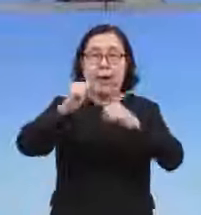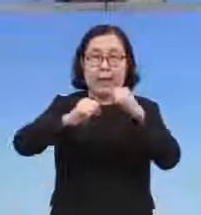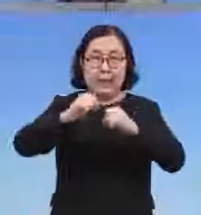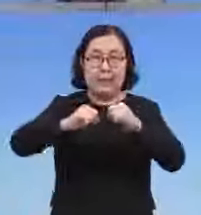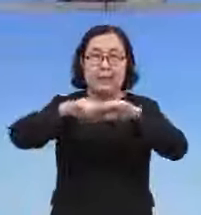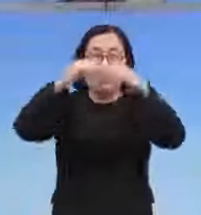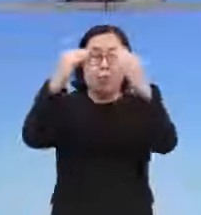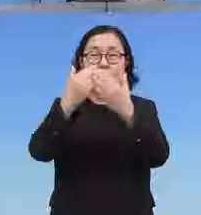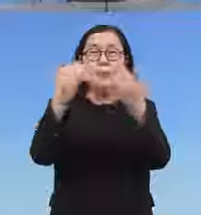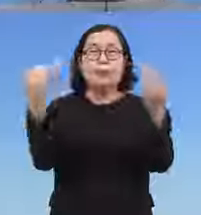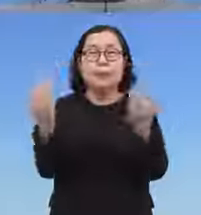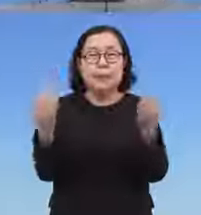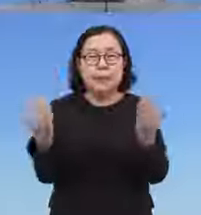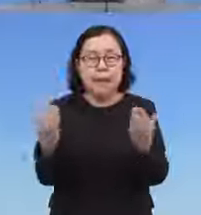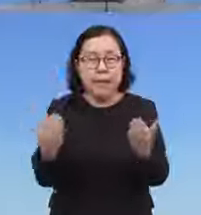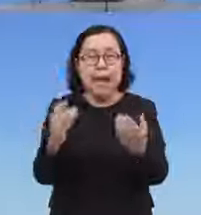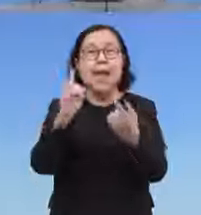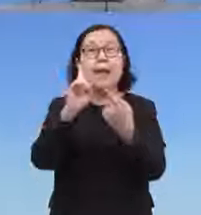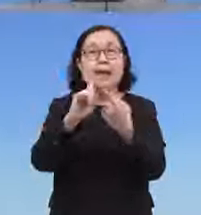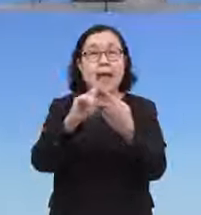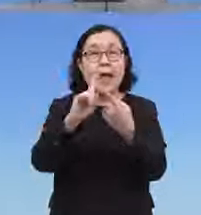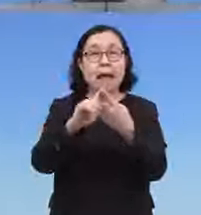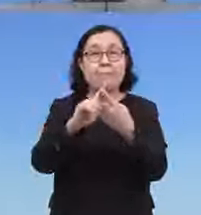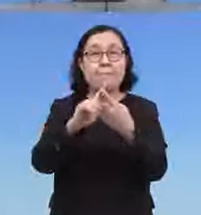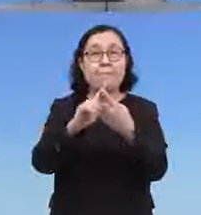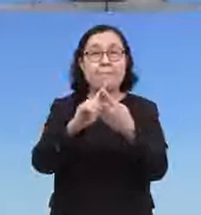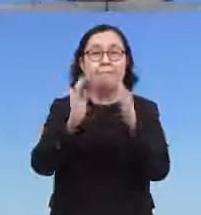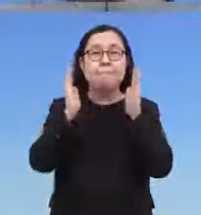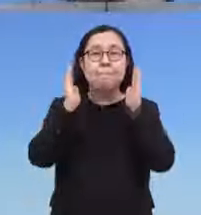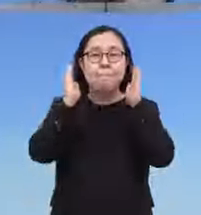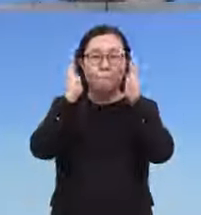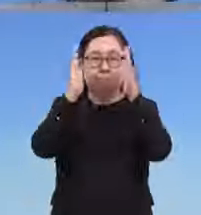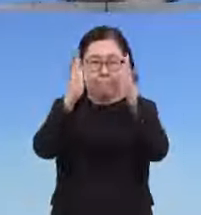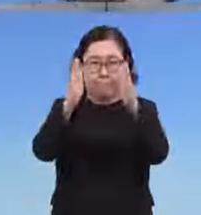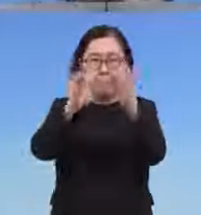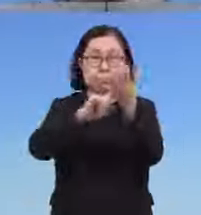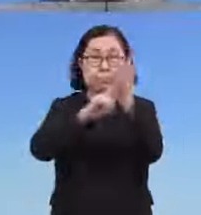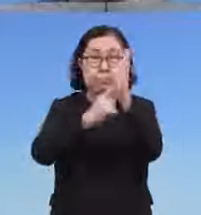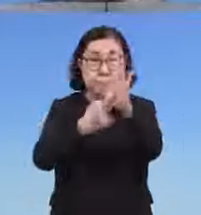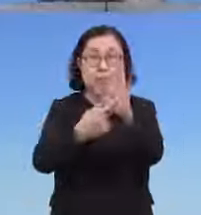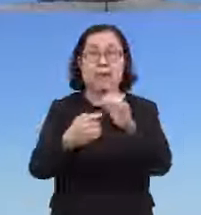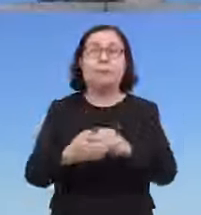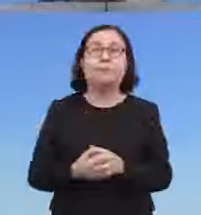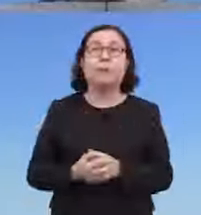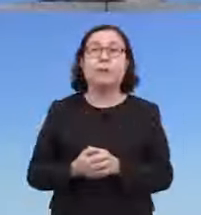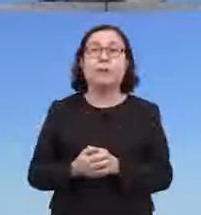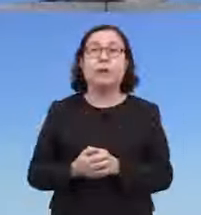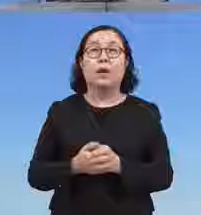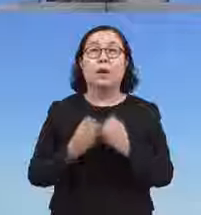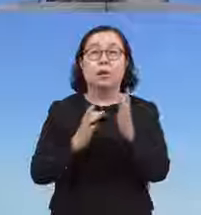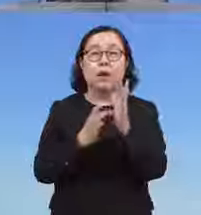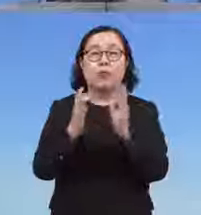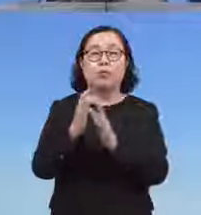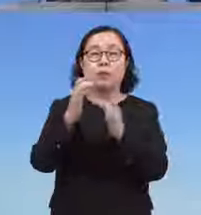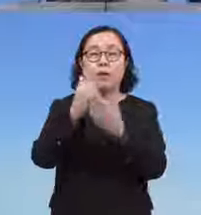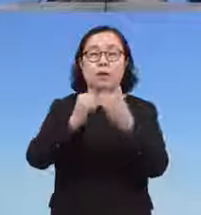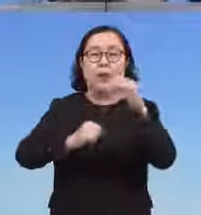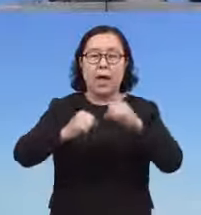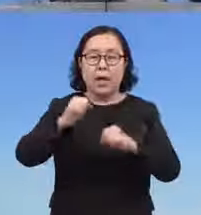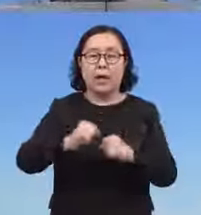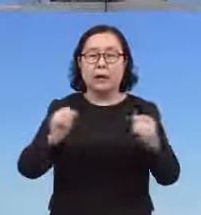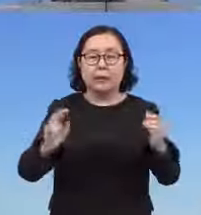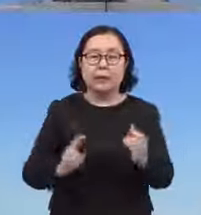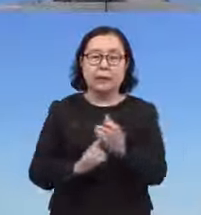일들에 대한 그 방향을 드러내는 차원의 선포입니다. 그래서 예수님 행하시는 어떤